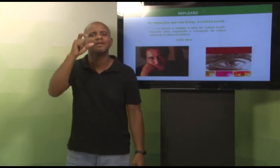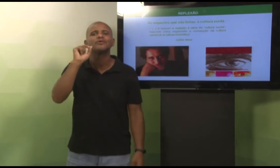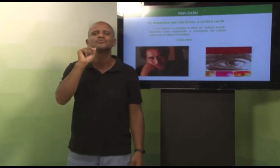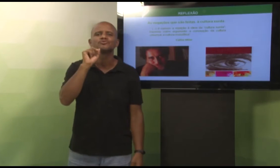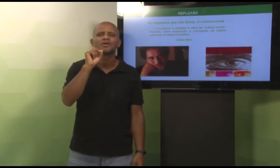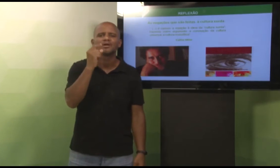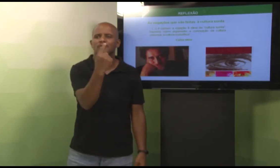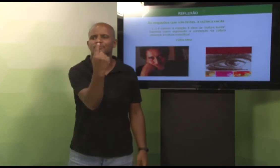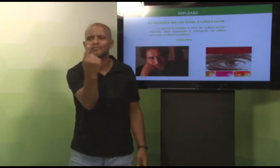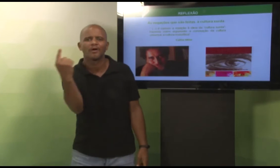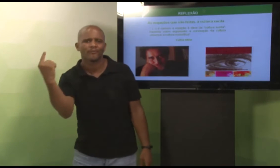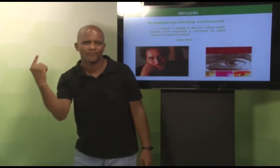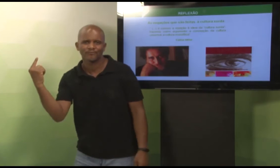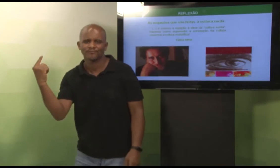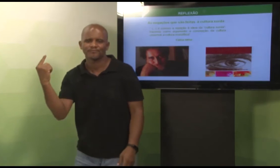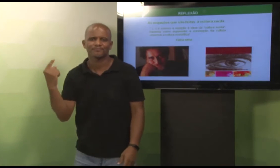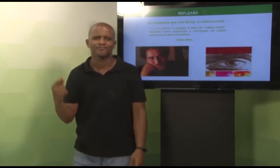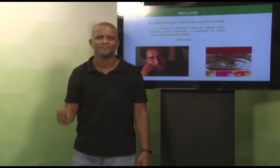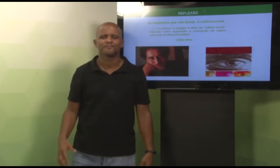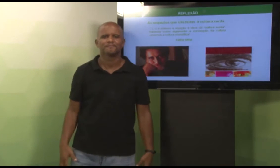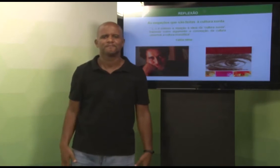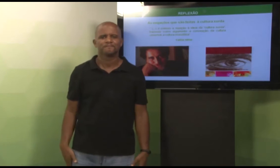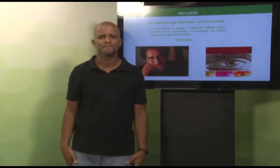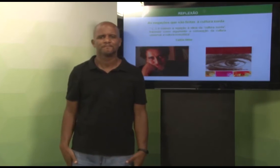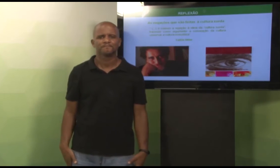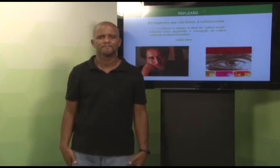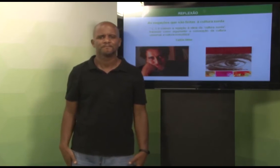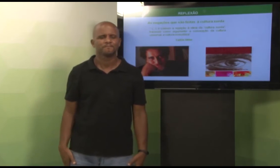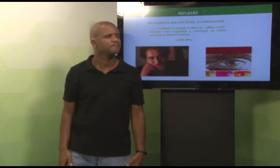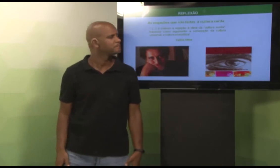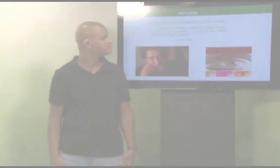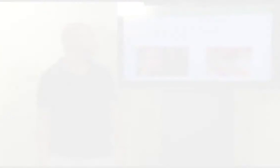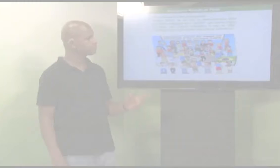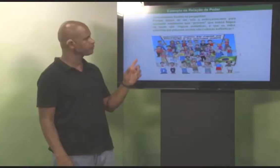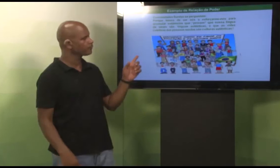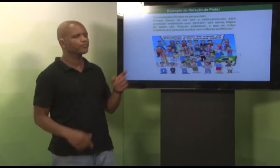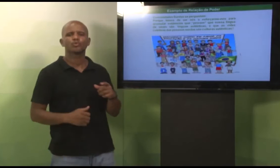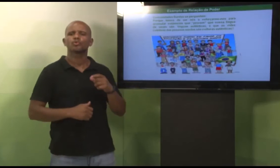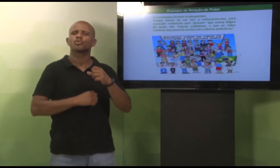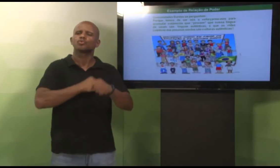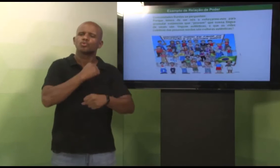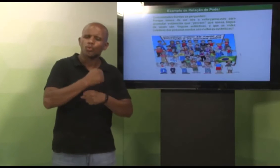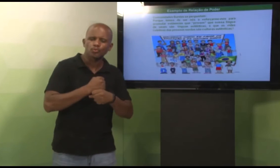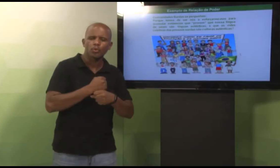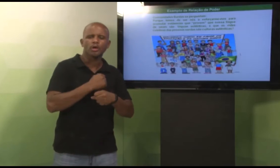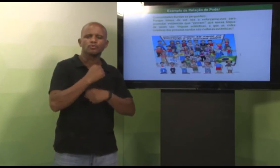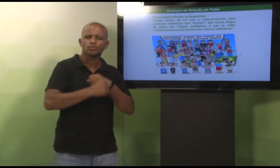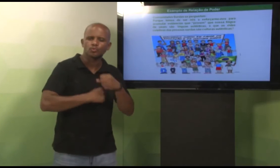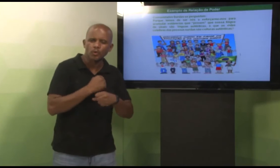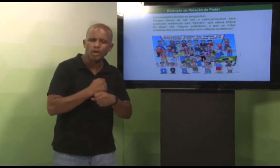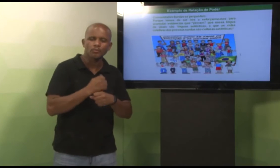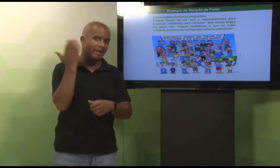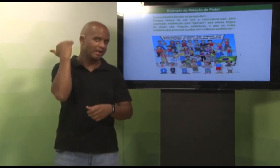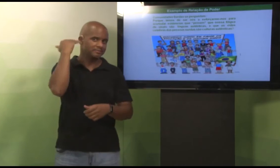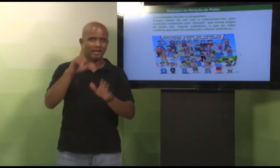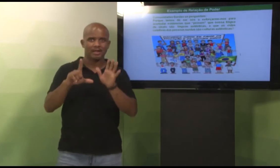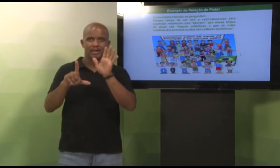povo. Então, percebam que várias pessoas se interessam pela causa. Anos